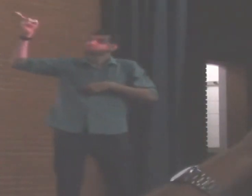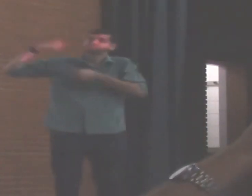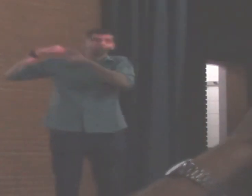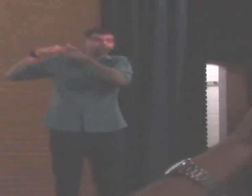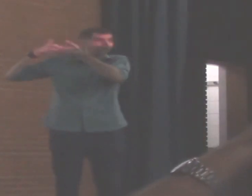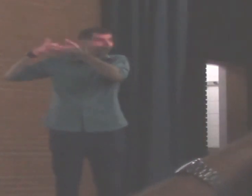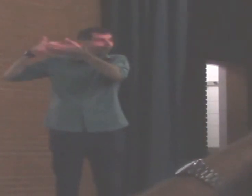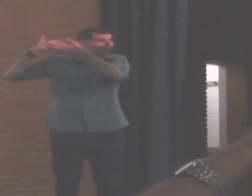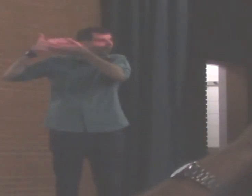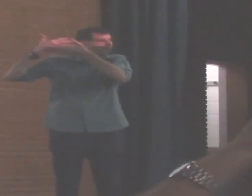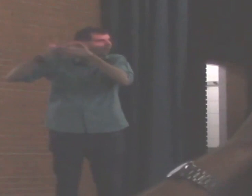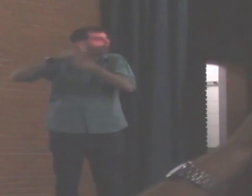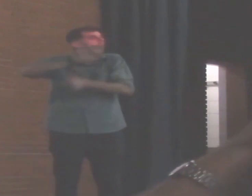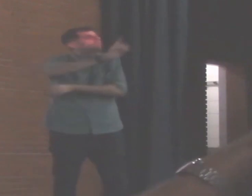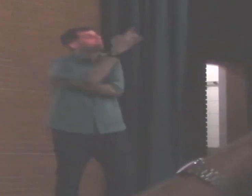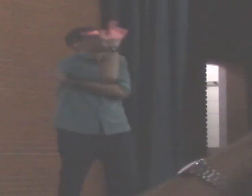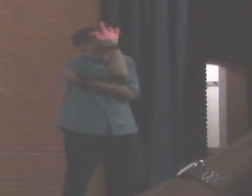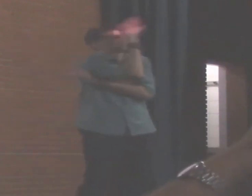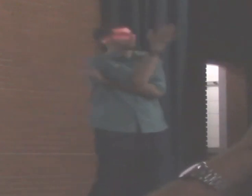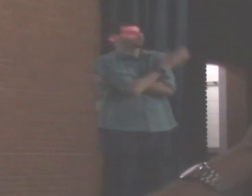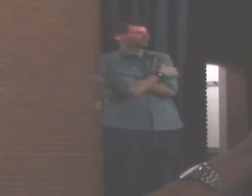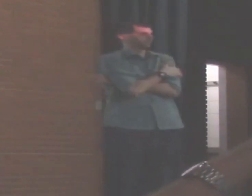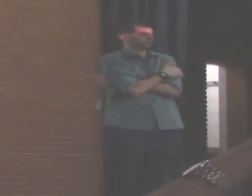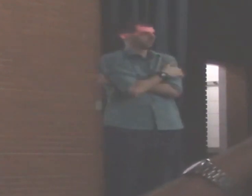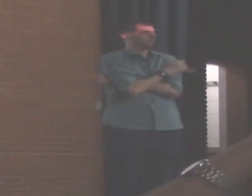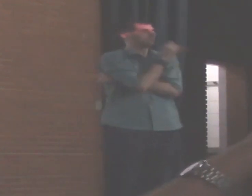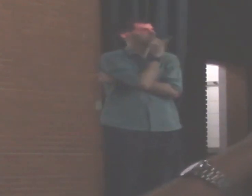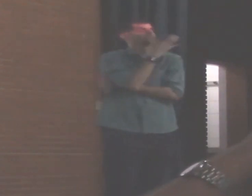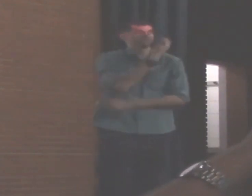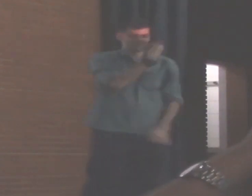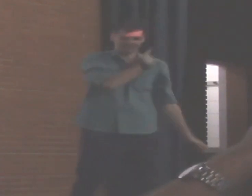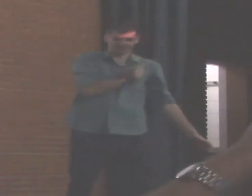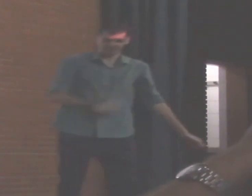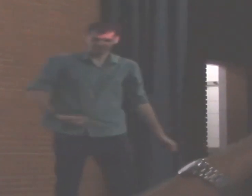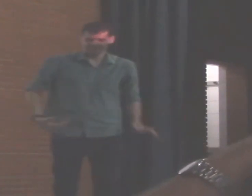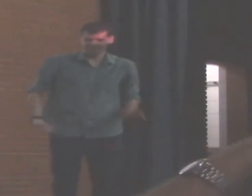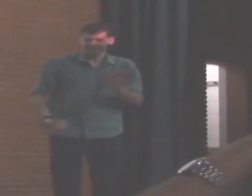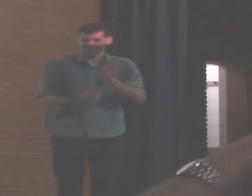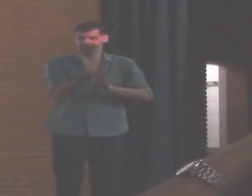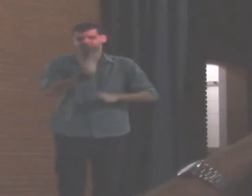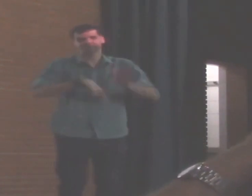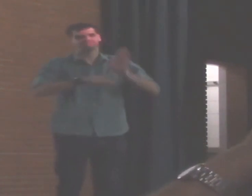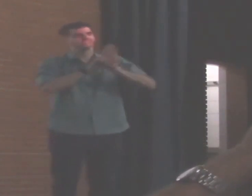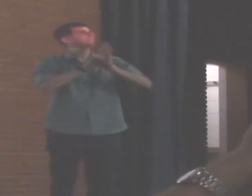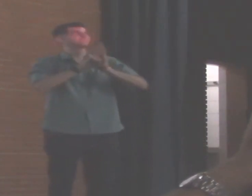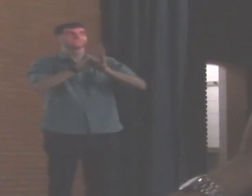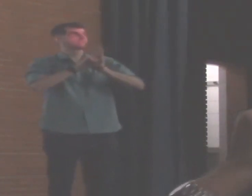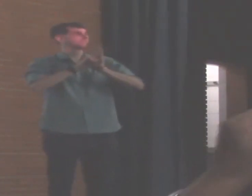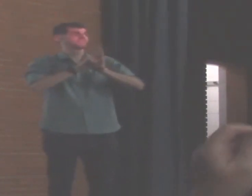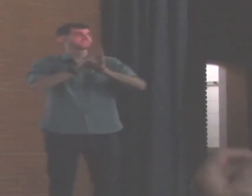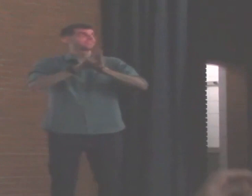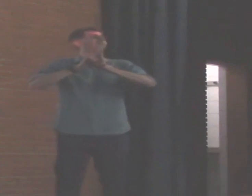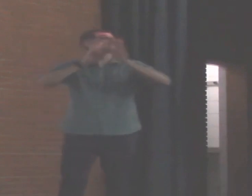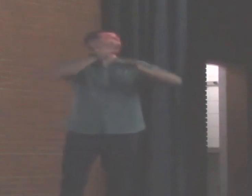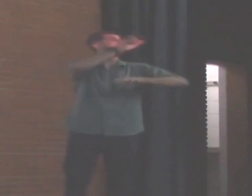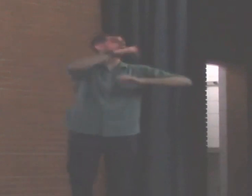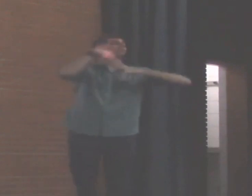A gente vê ali, ó, a questão que não é fácil, né? A gente sabe que o governo, ele